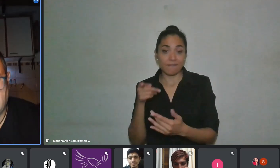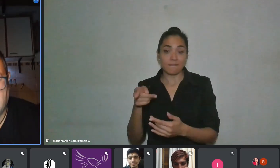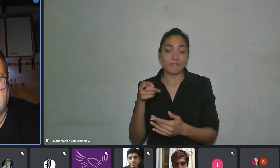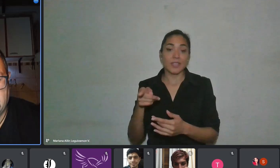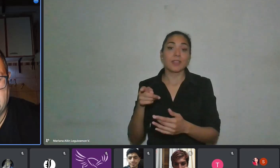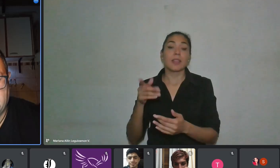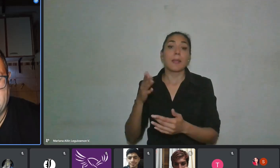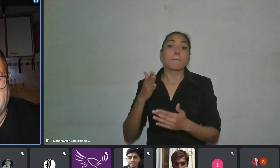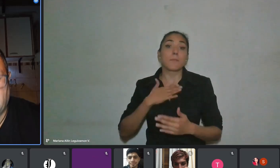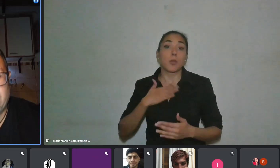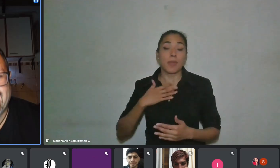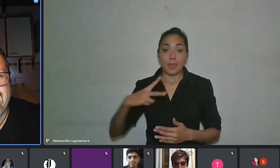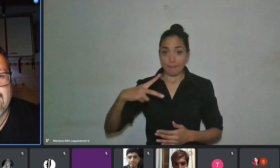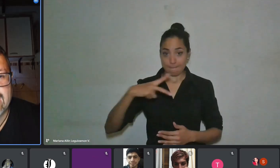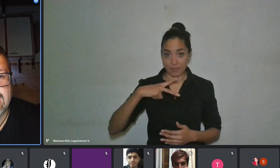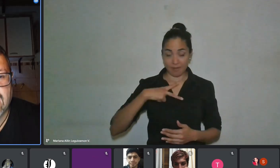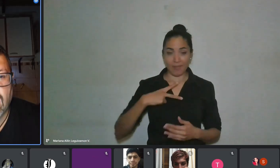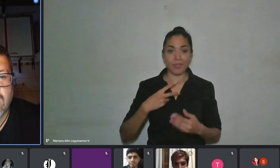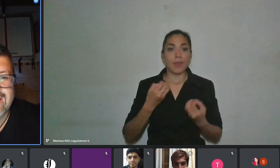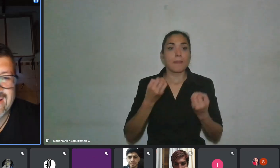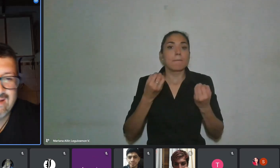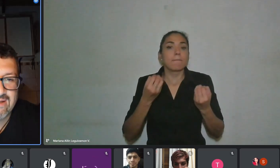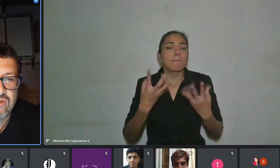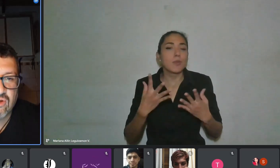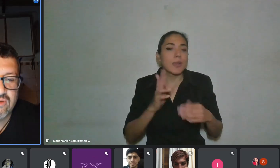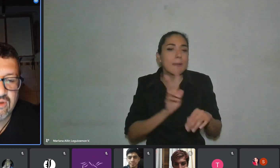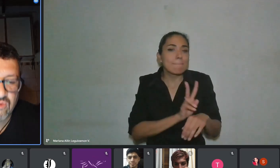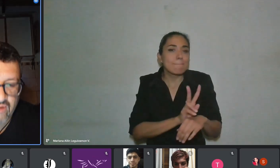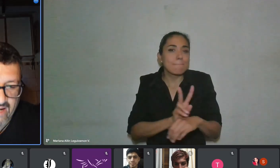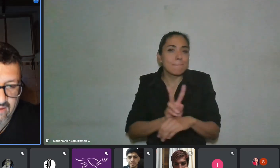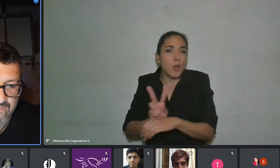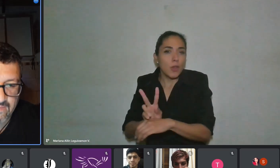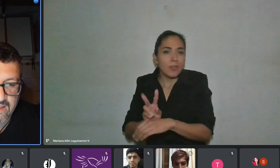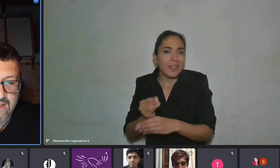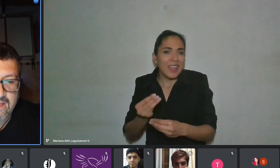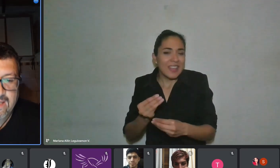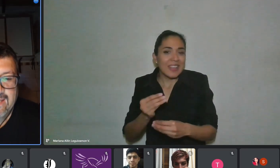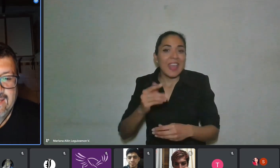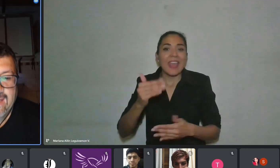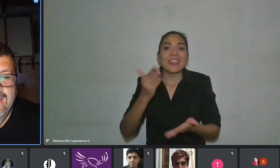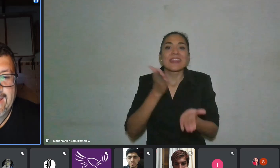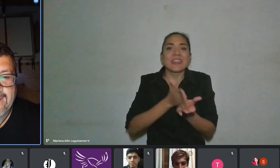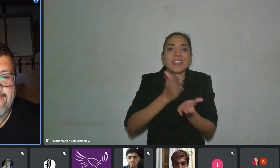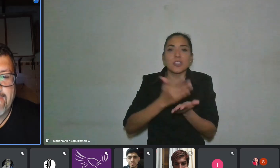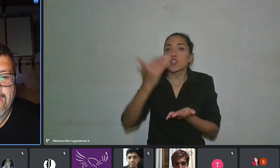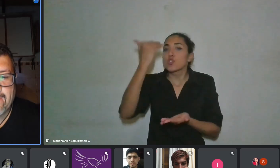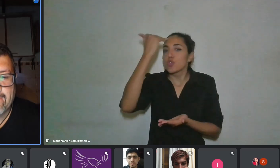digamos, protegidas en lo que es el derecho constitucional.